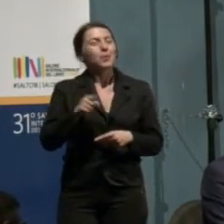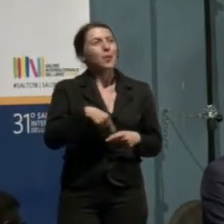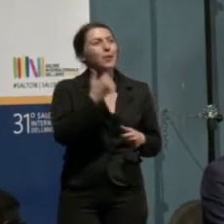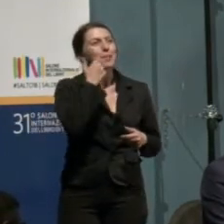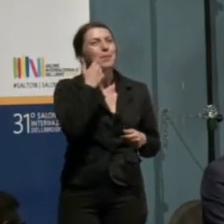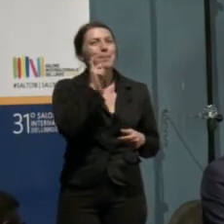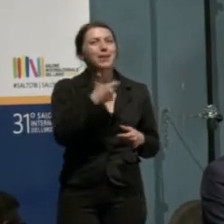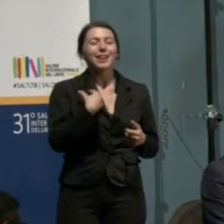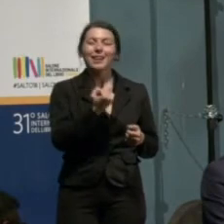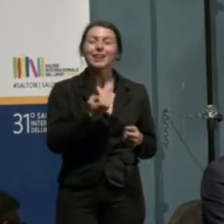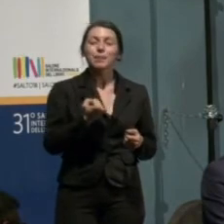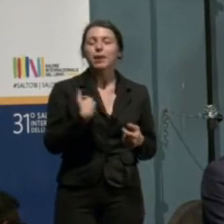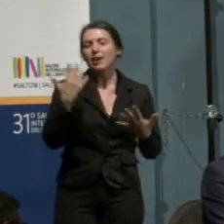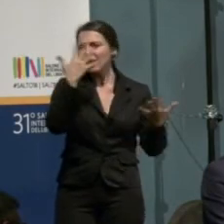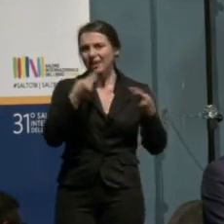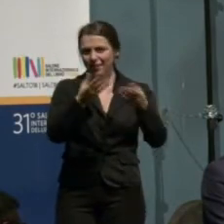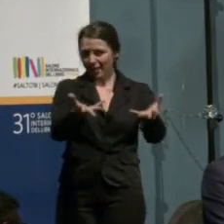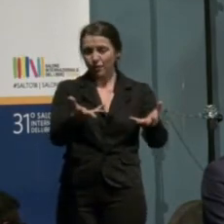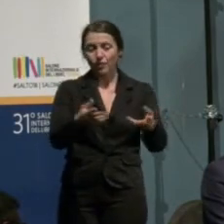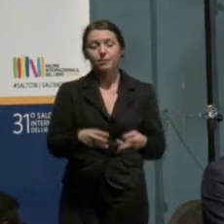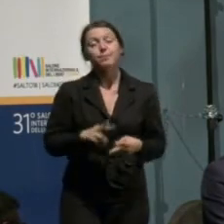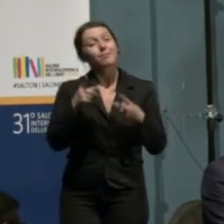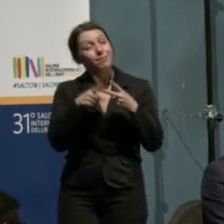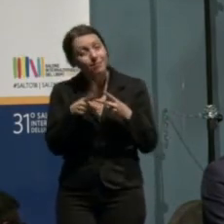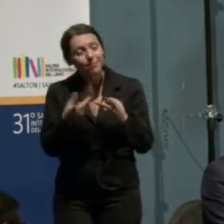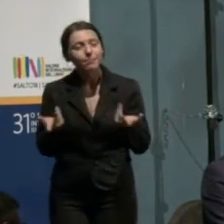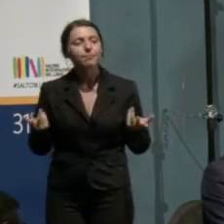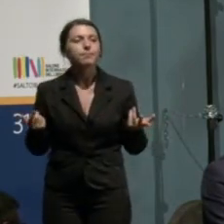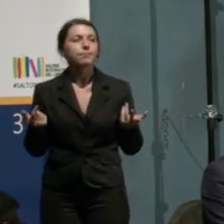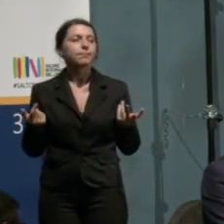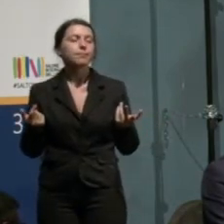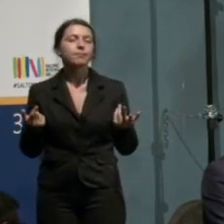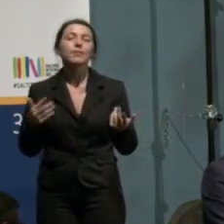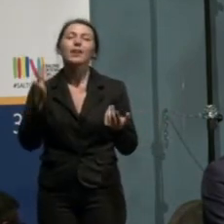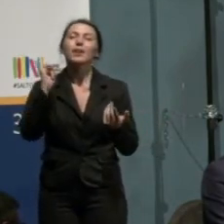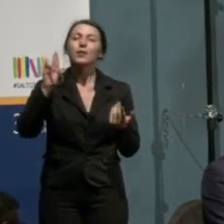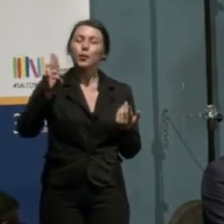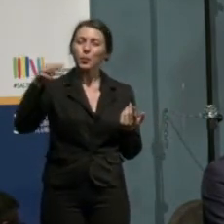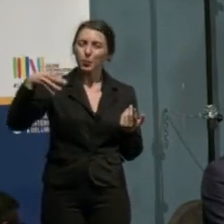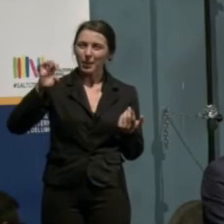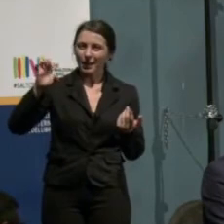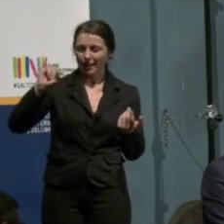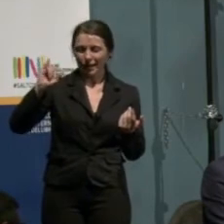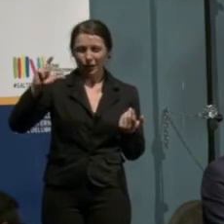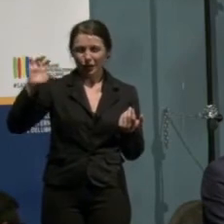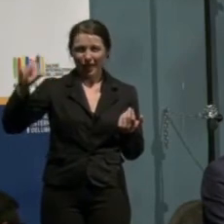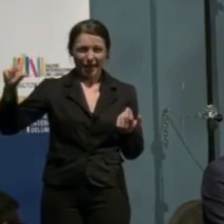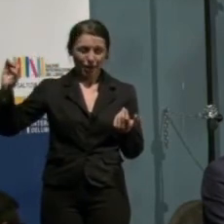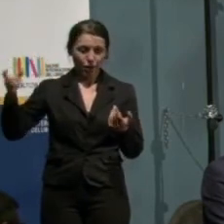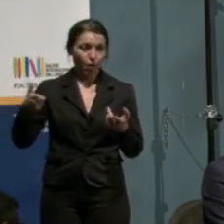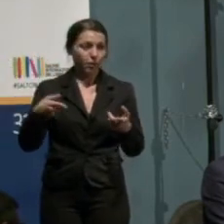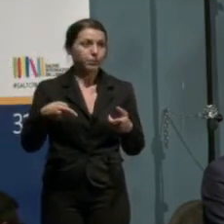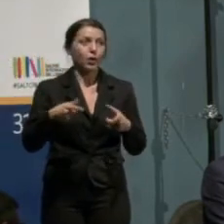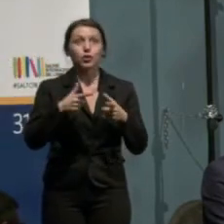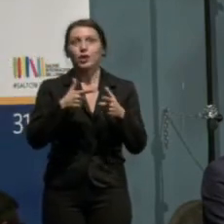italiane questo è una riflessione e poi volevo allora fiumicello in questo periodo oggi la giornata super di